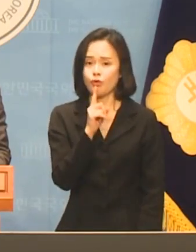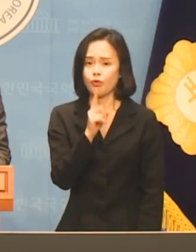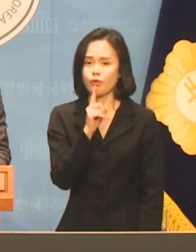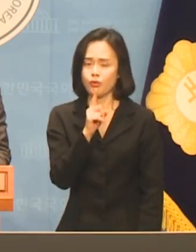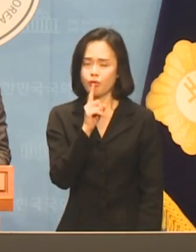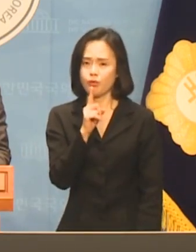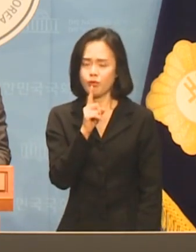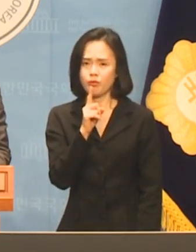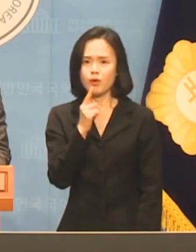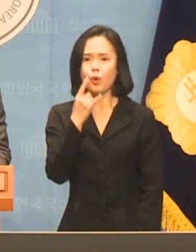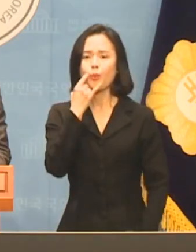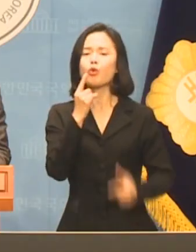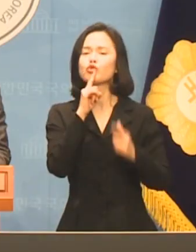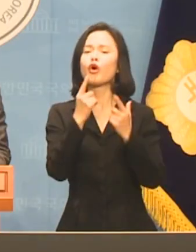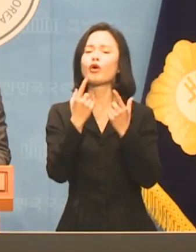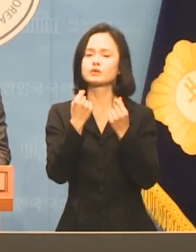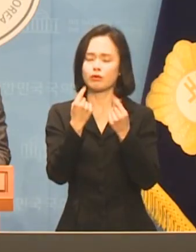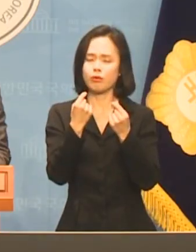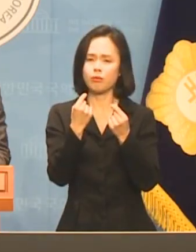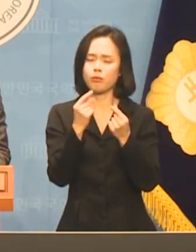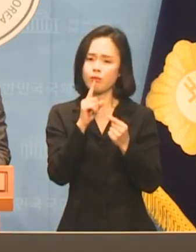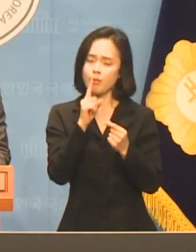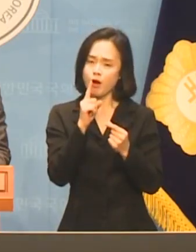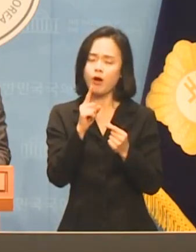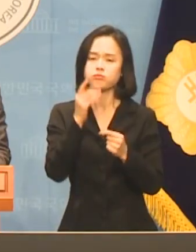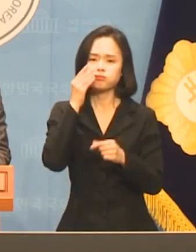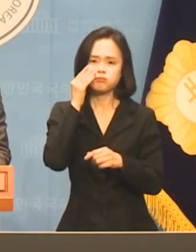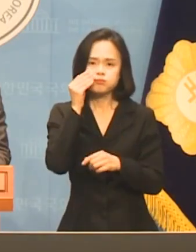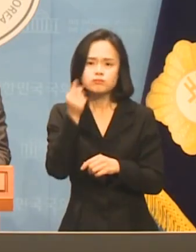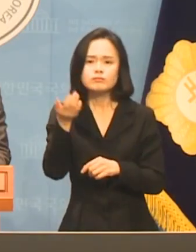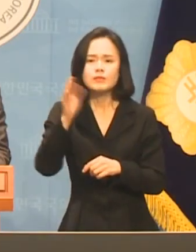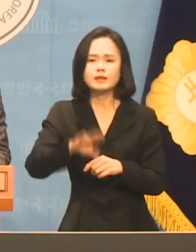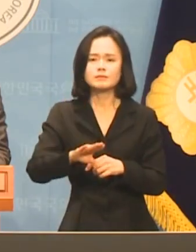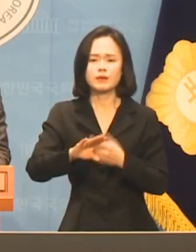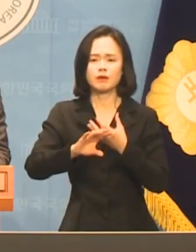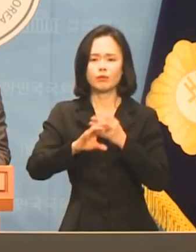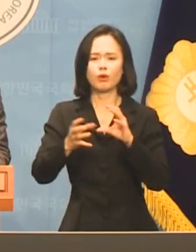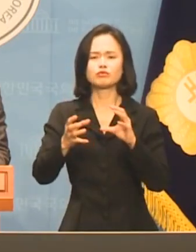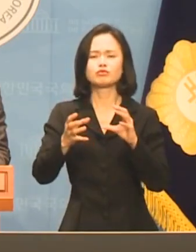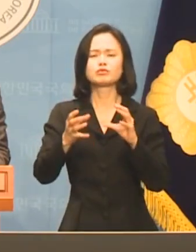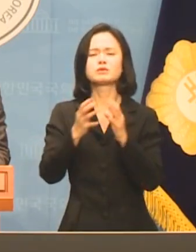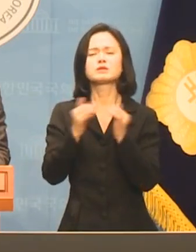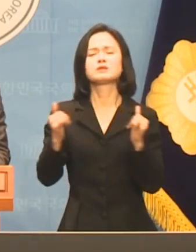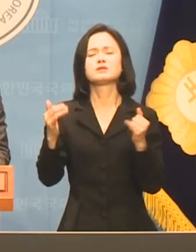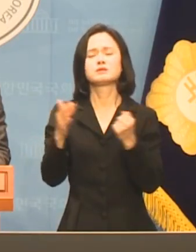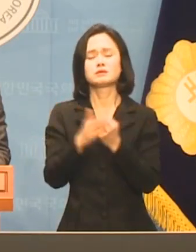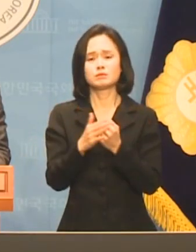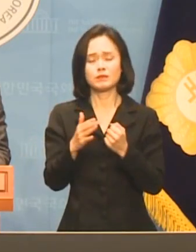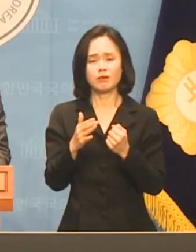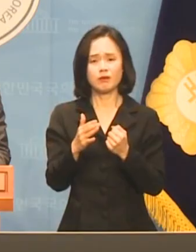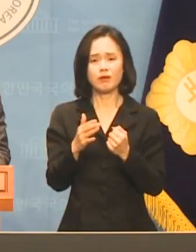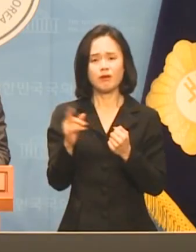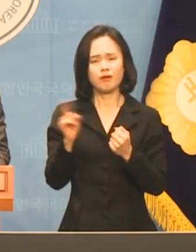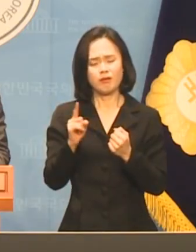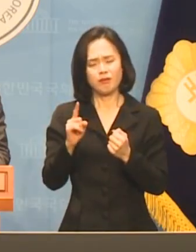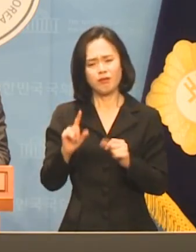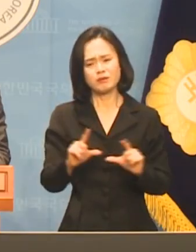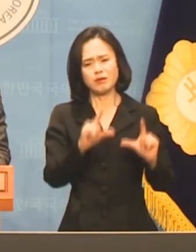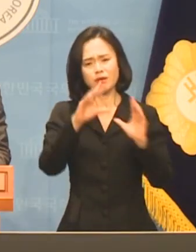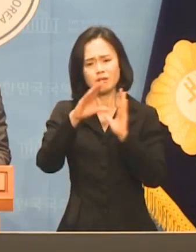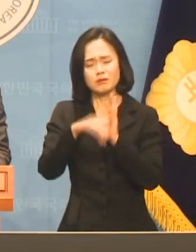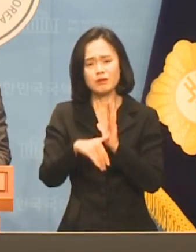없는 미등록 이주 아동으로 평생을 이방인으로 살아야만 했습니다. 억울한 일이